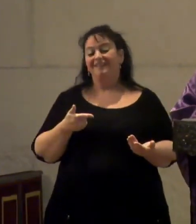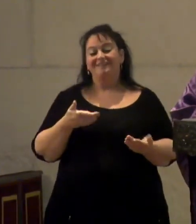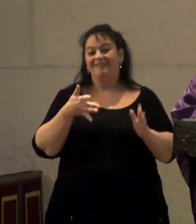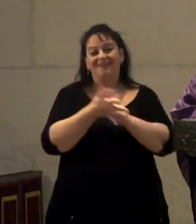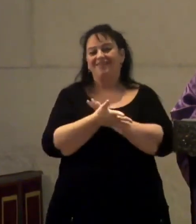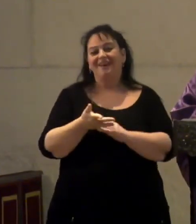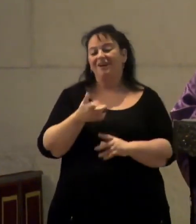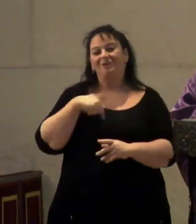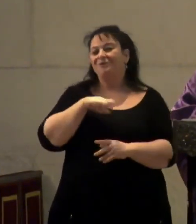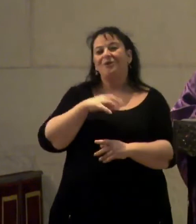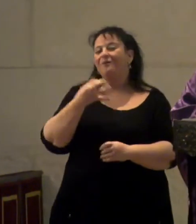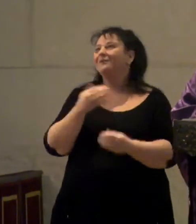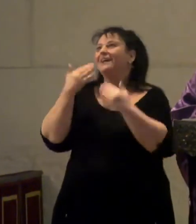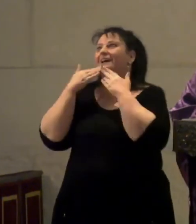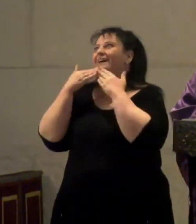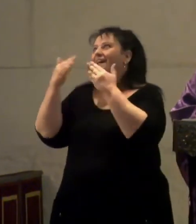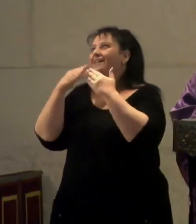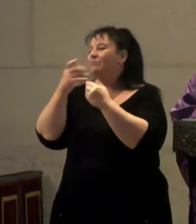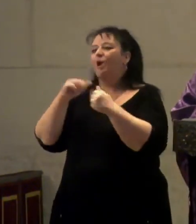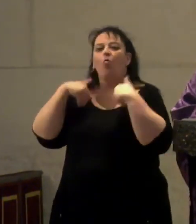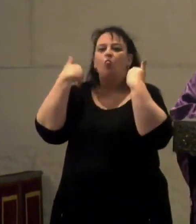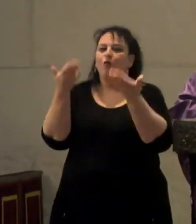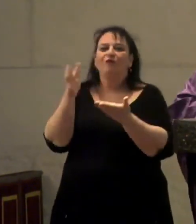agradecer al Señor el don de la fe.